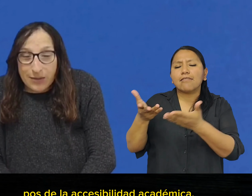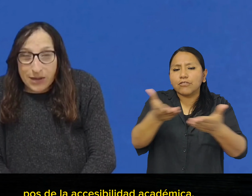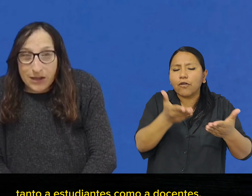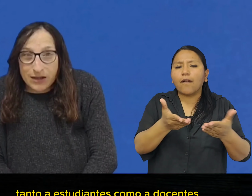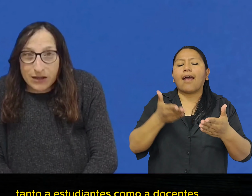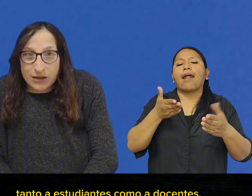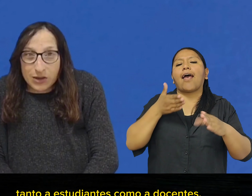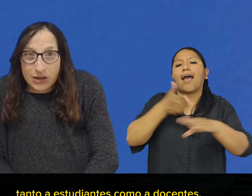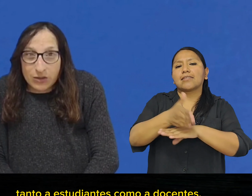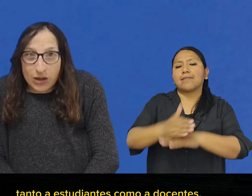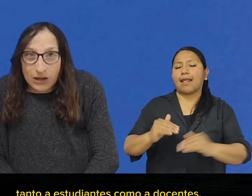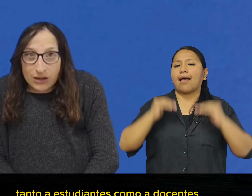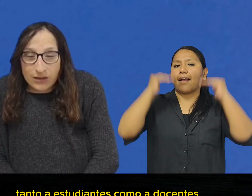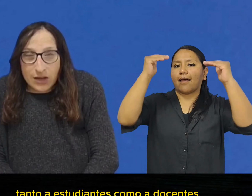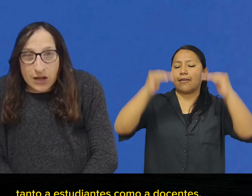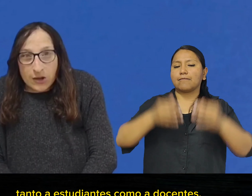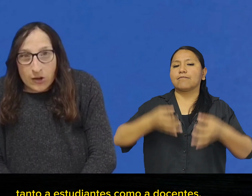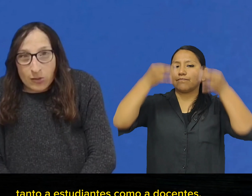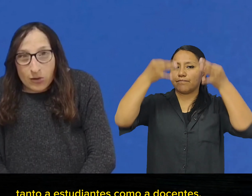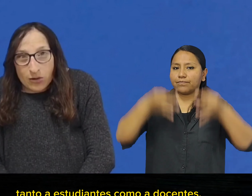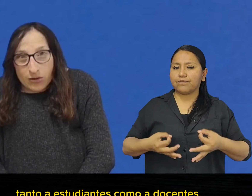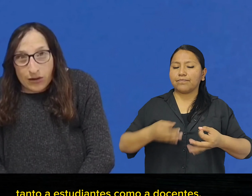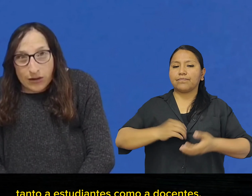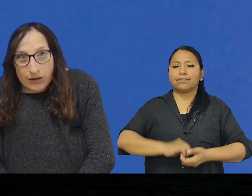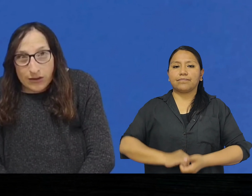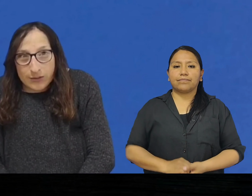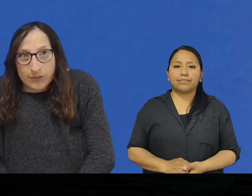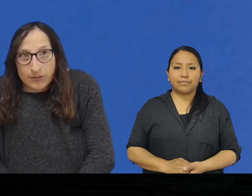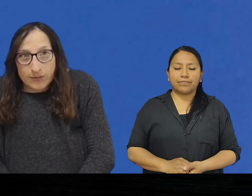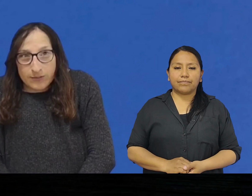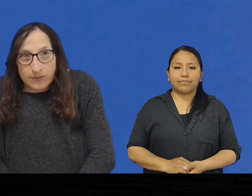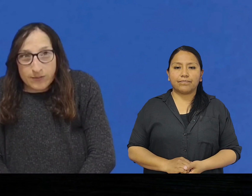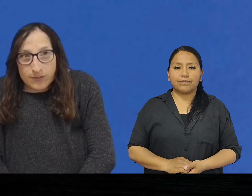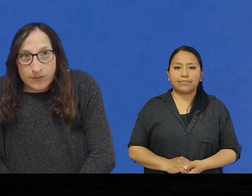académica tanto de estudiantes como docentes.